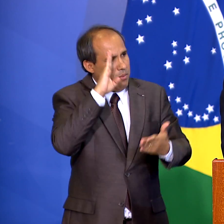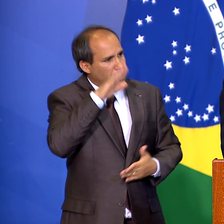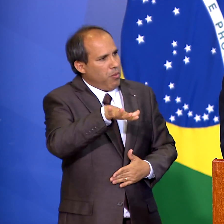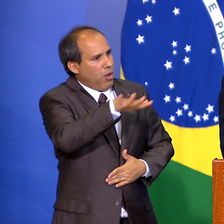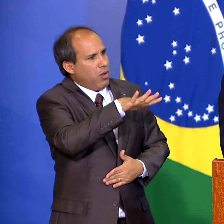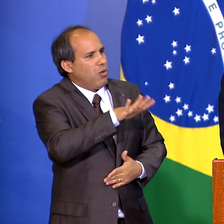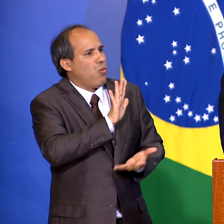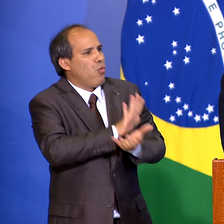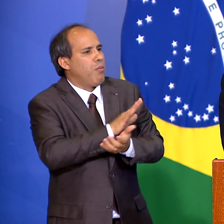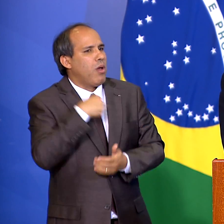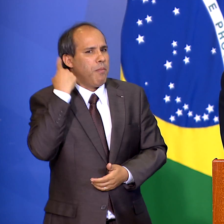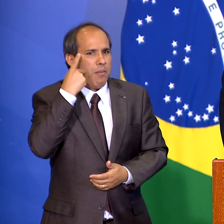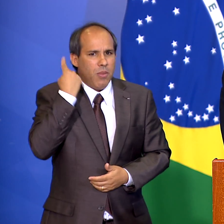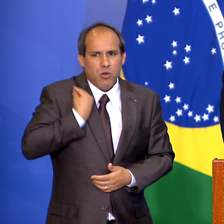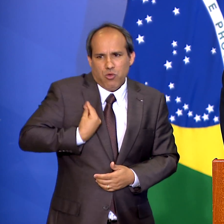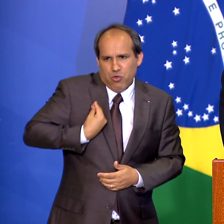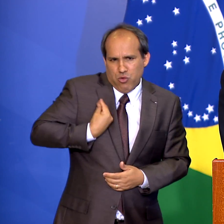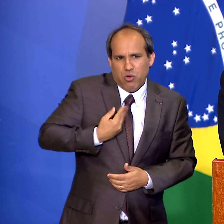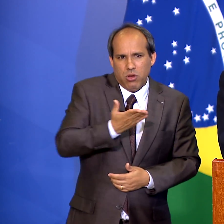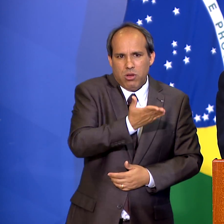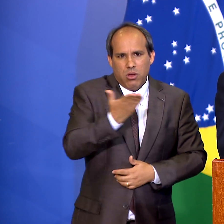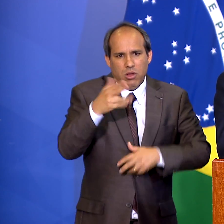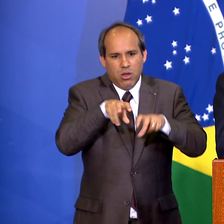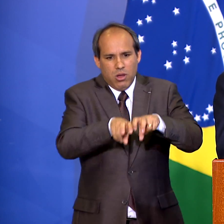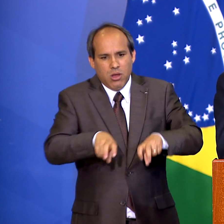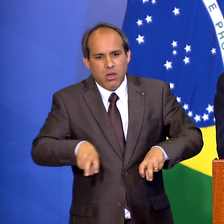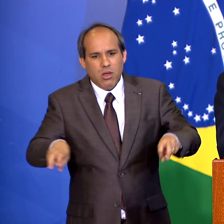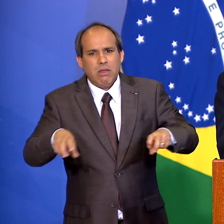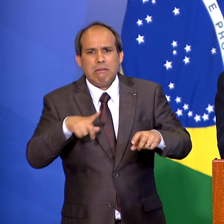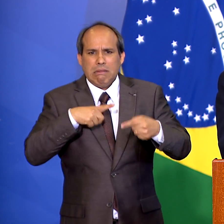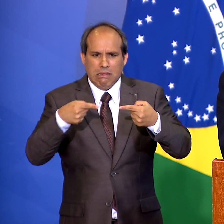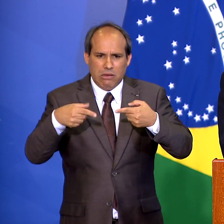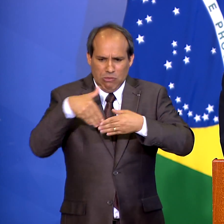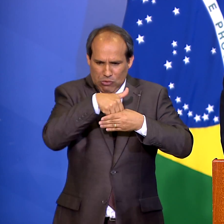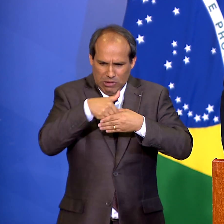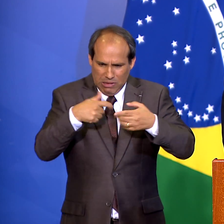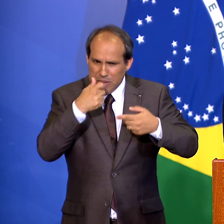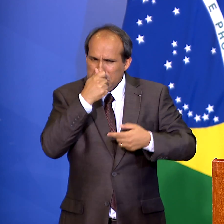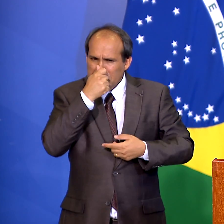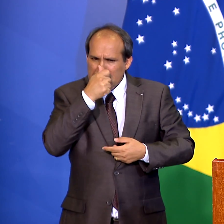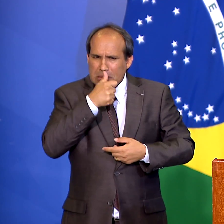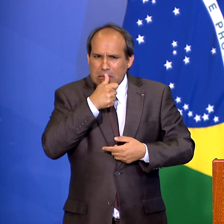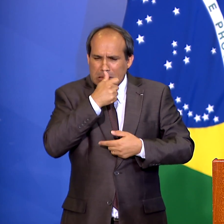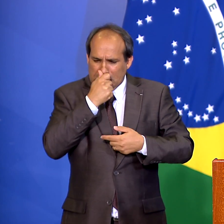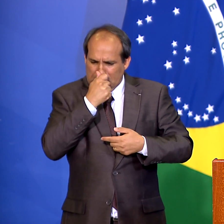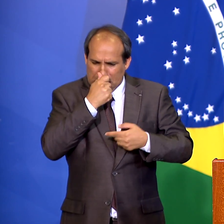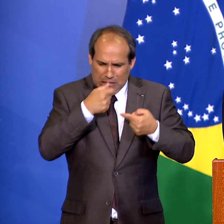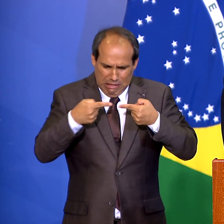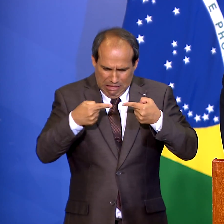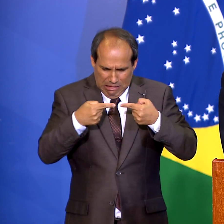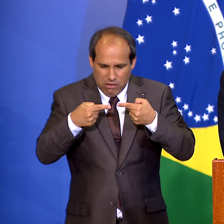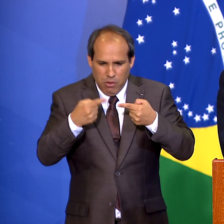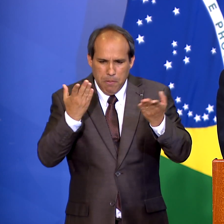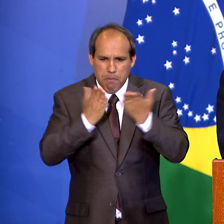aqui, que conseguimos, apesar de um placar bastante apertado, renegociar